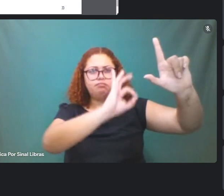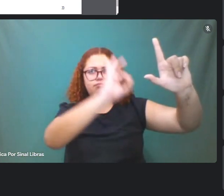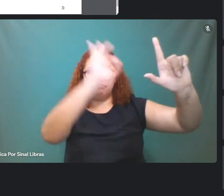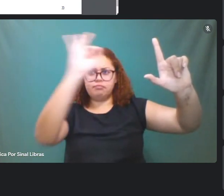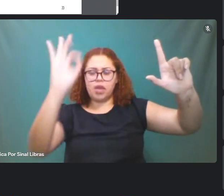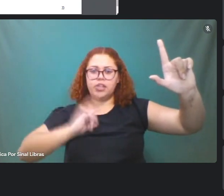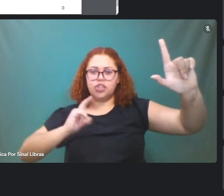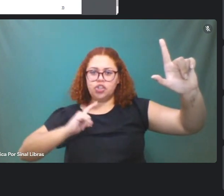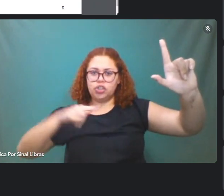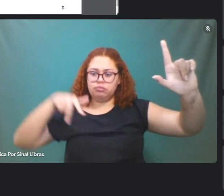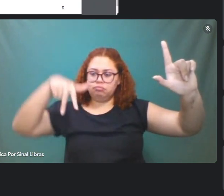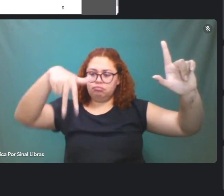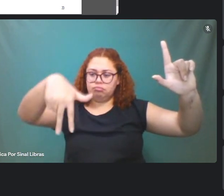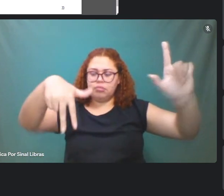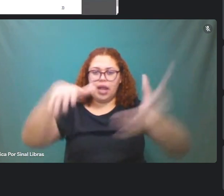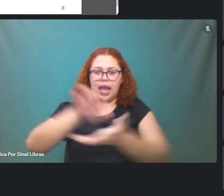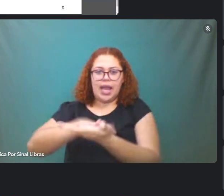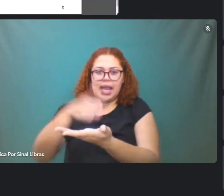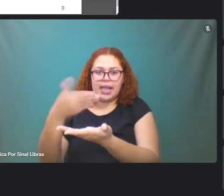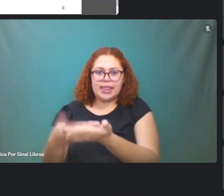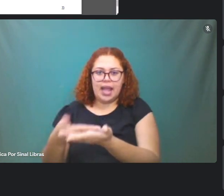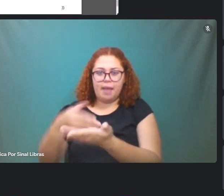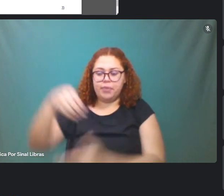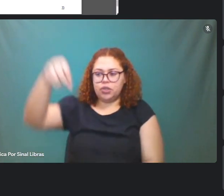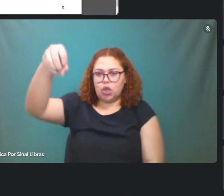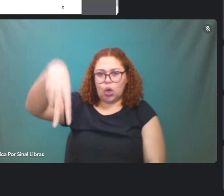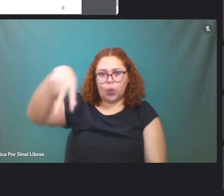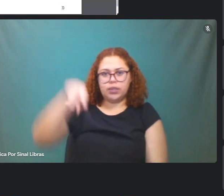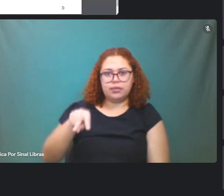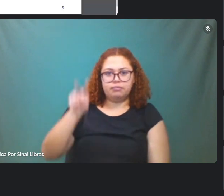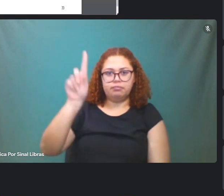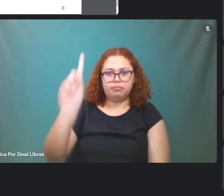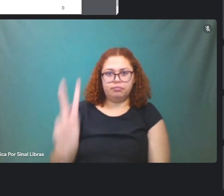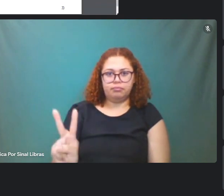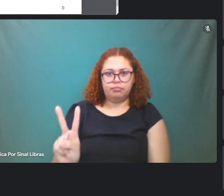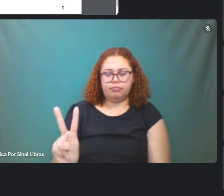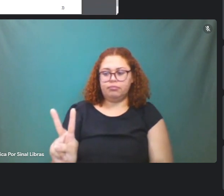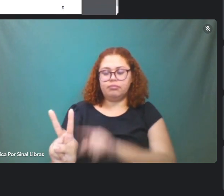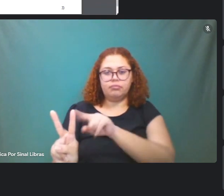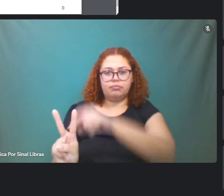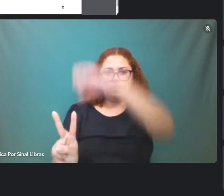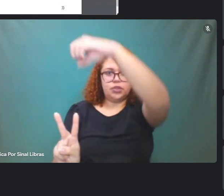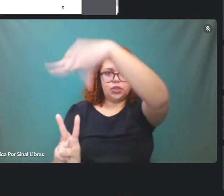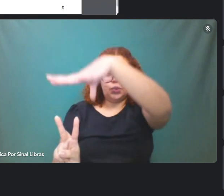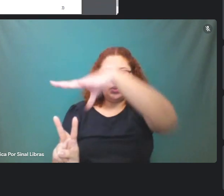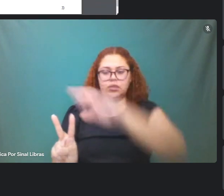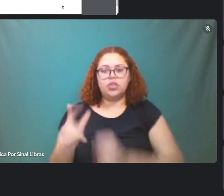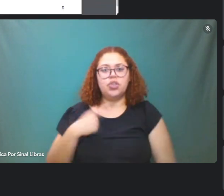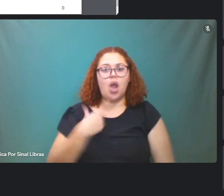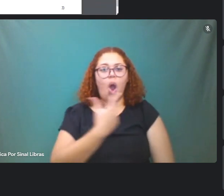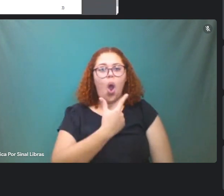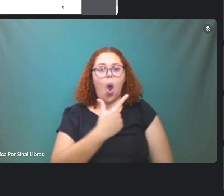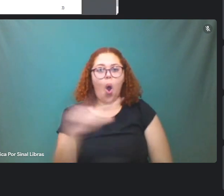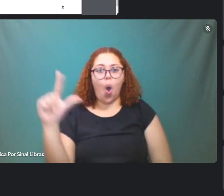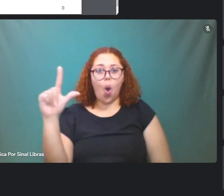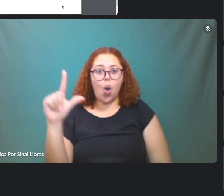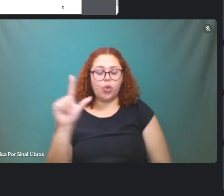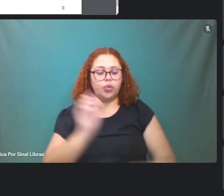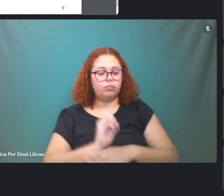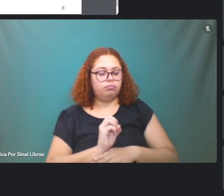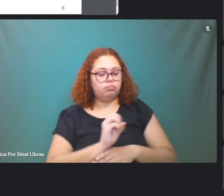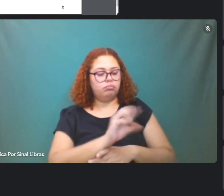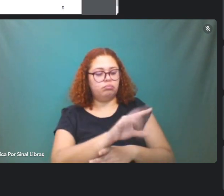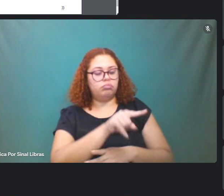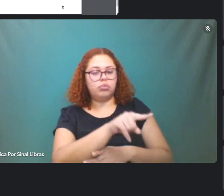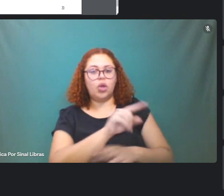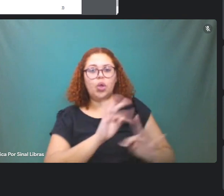Libras no lugar dos intérpretes com foco de luz, e um outro projetor projetava numa tela complementar